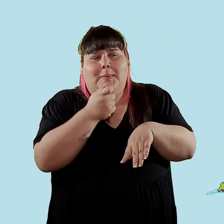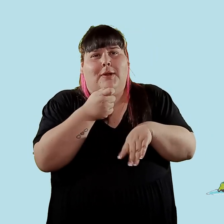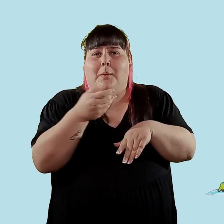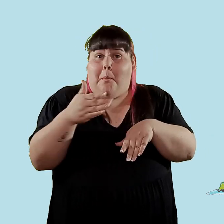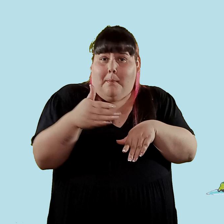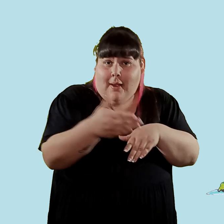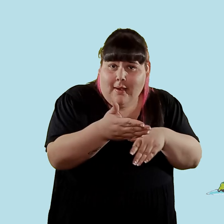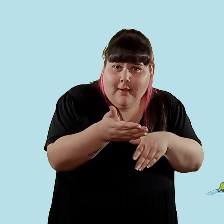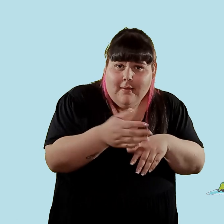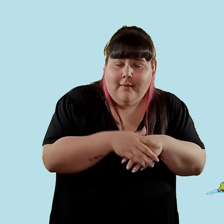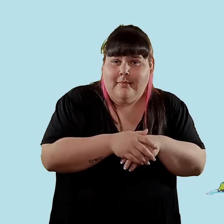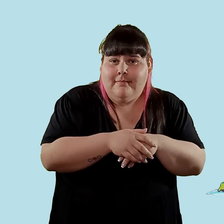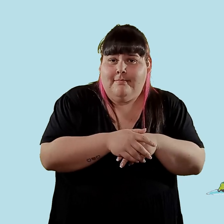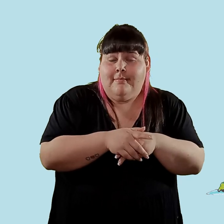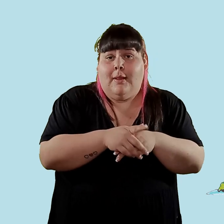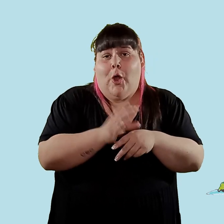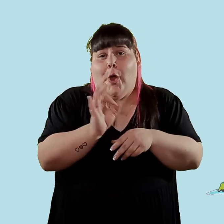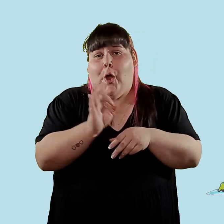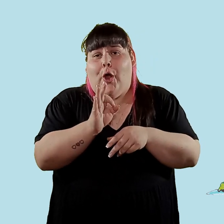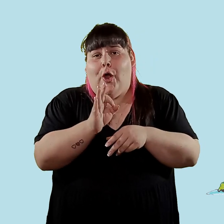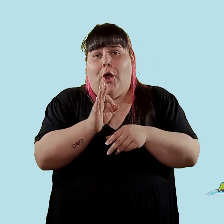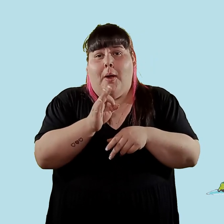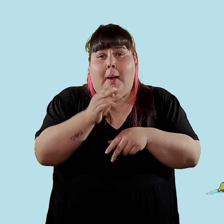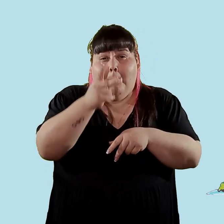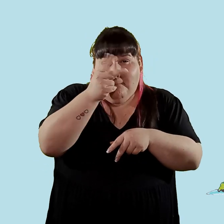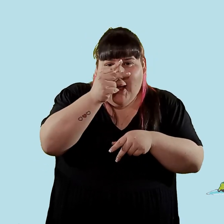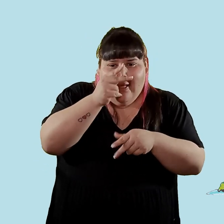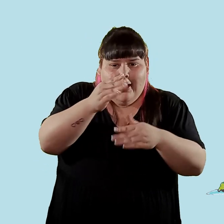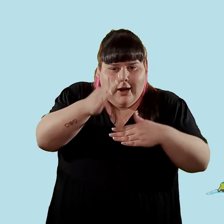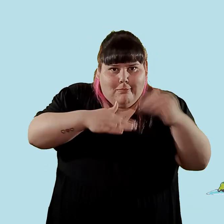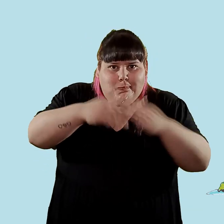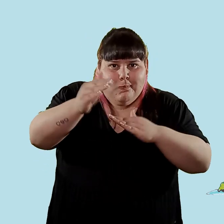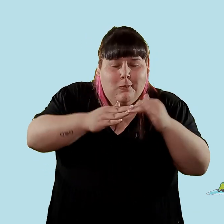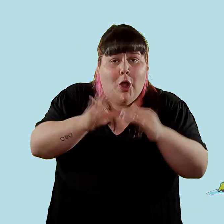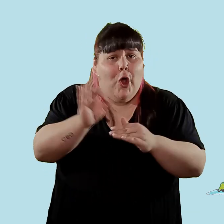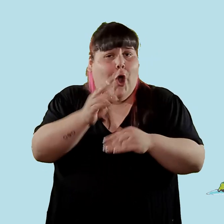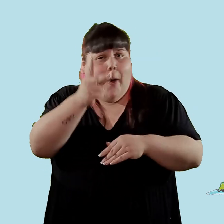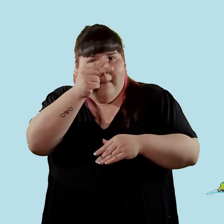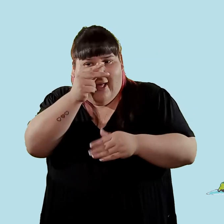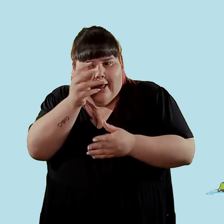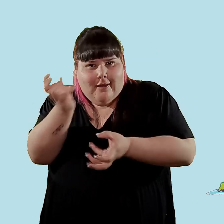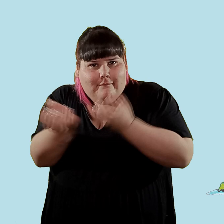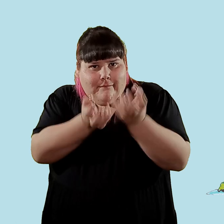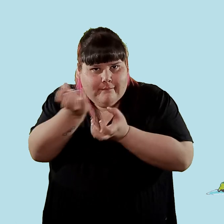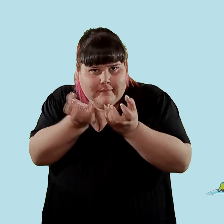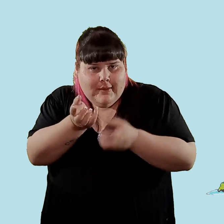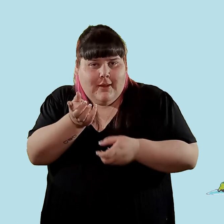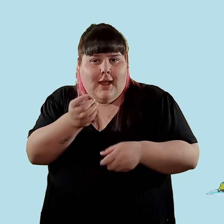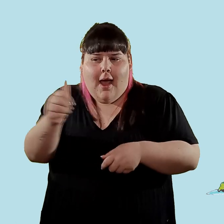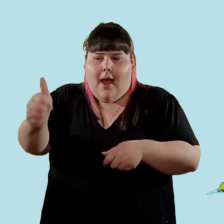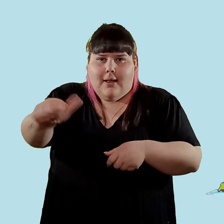pescado, hasta la madera de construcción, leña, aceite vegetal,